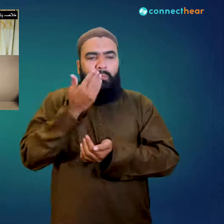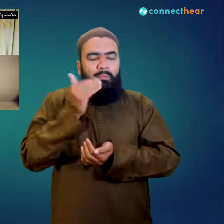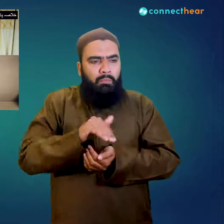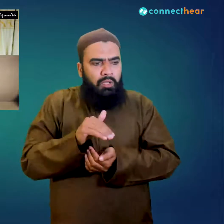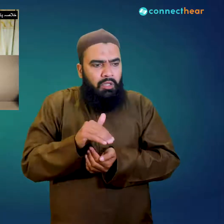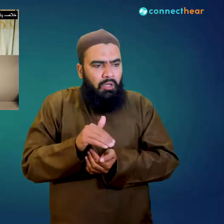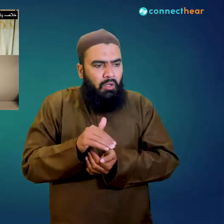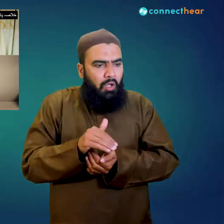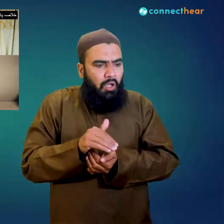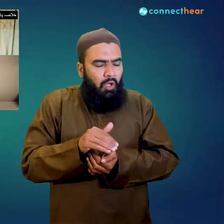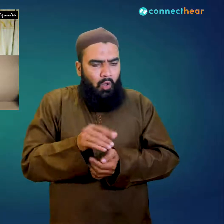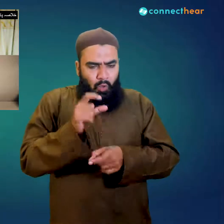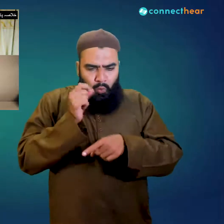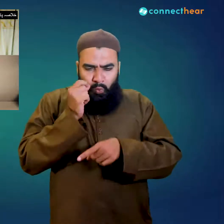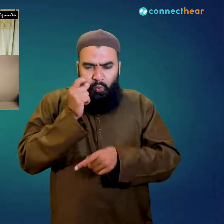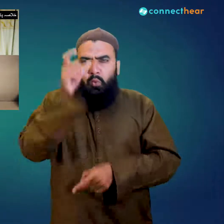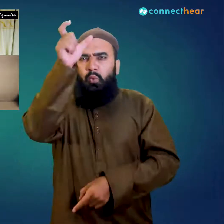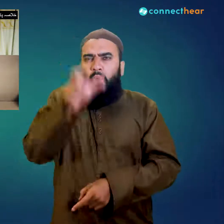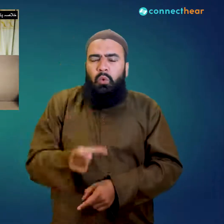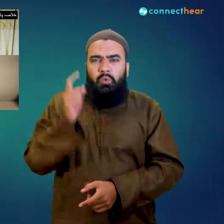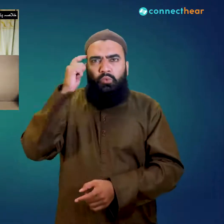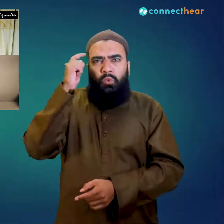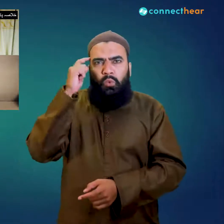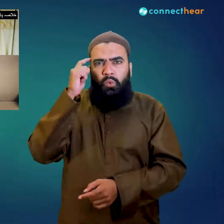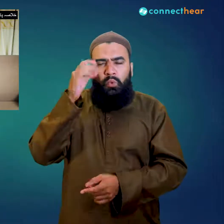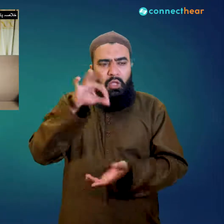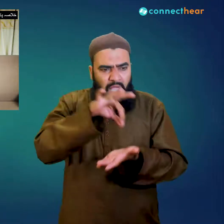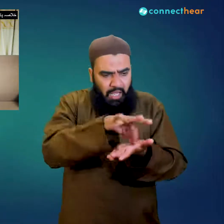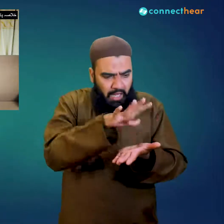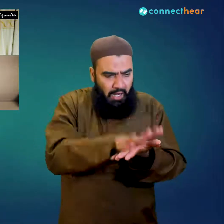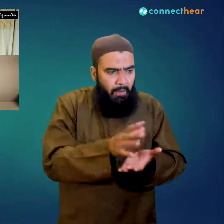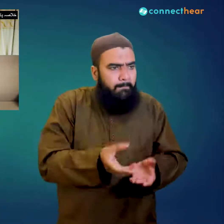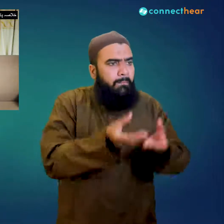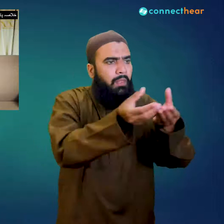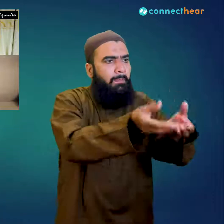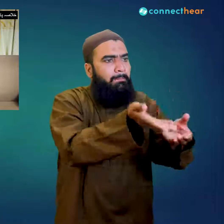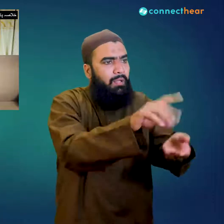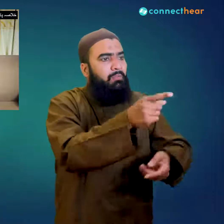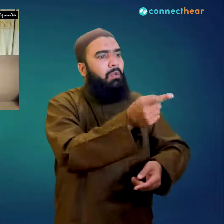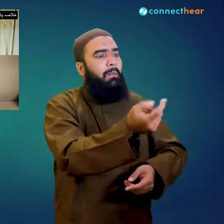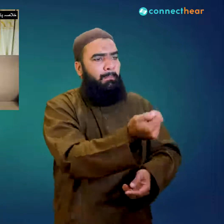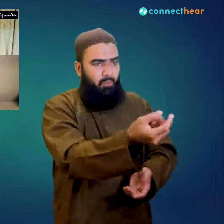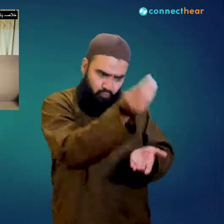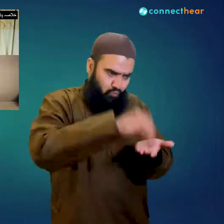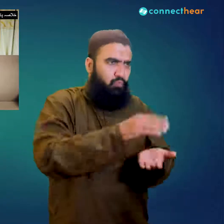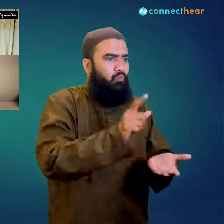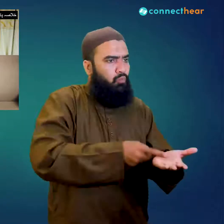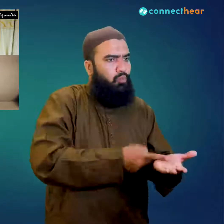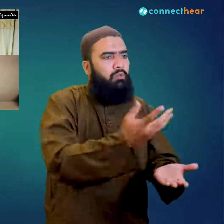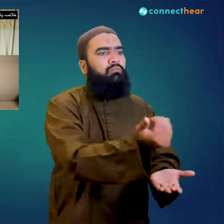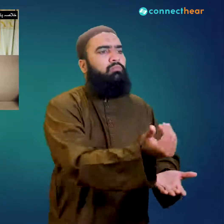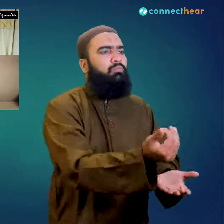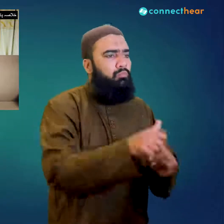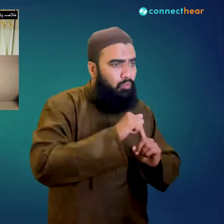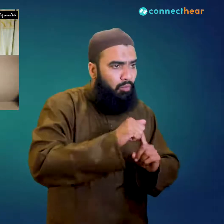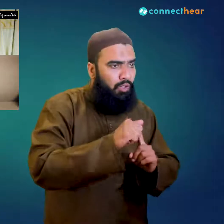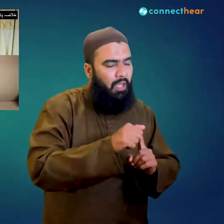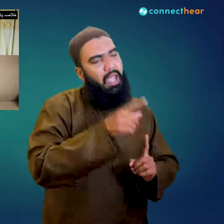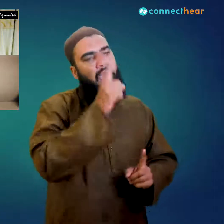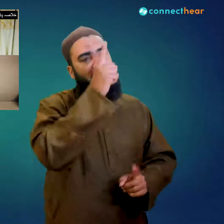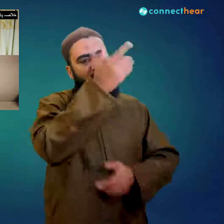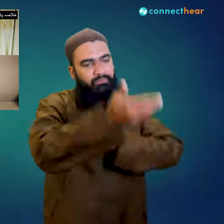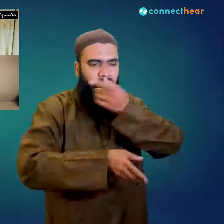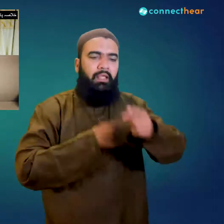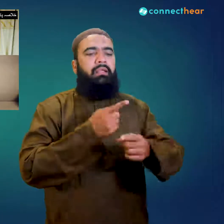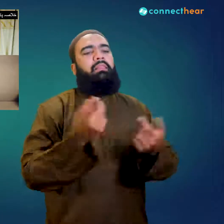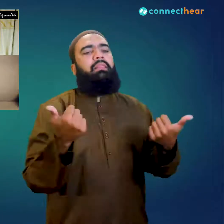وقت اس کے دل میں یہ بات ہوتی ہے کہ یہ میں دے رہا ہوں تو یہ مجھے واپس ملنے والا ہے، اسی طرح اللہ کی راہ میں مال خرچ کرنے کو قرض